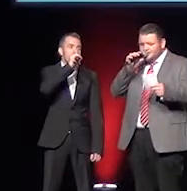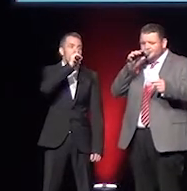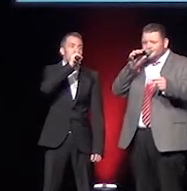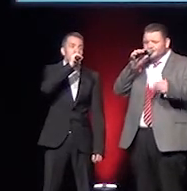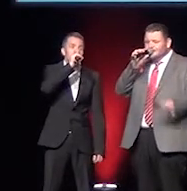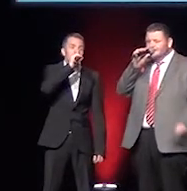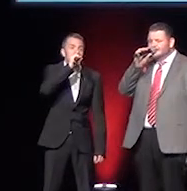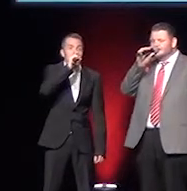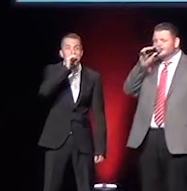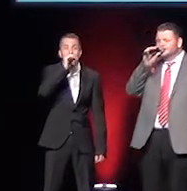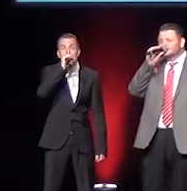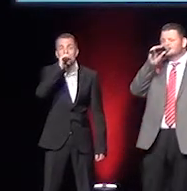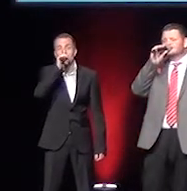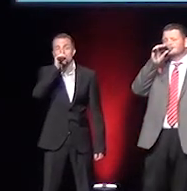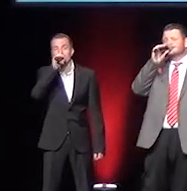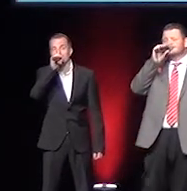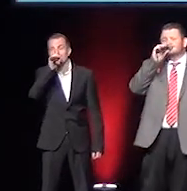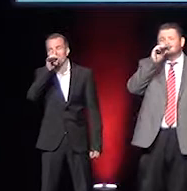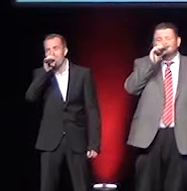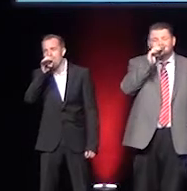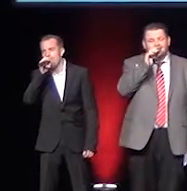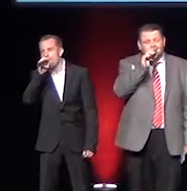Soldat Norwegerjön,